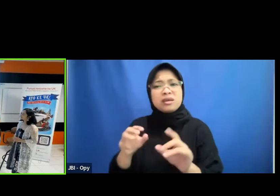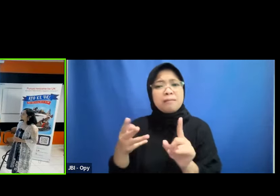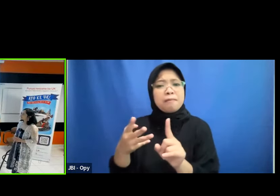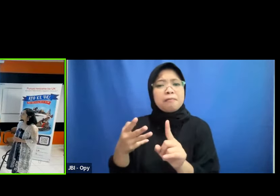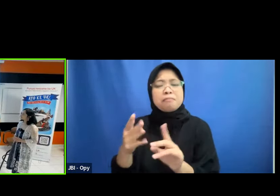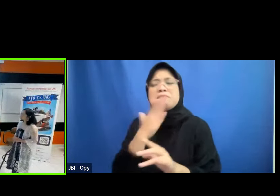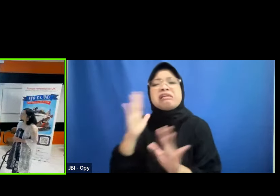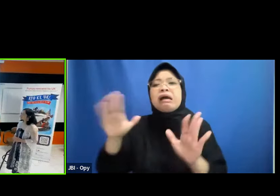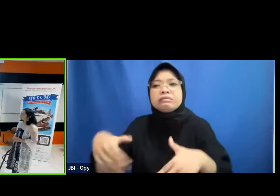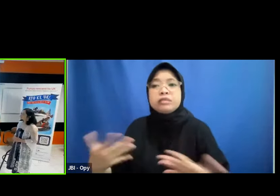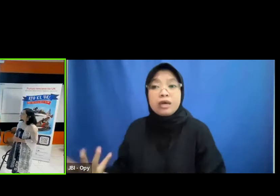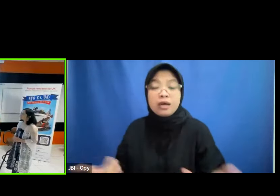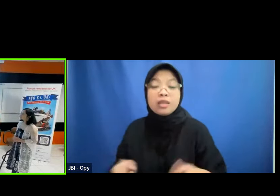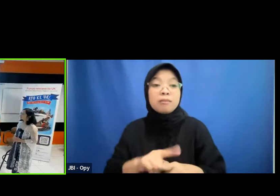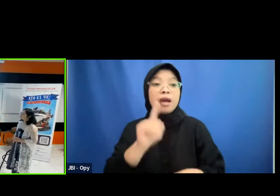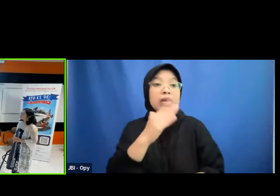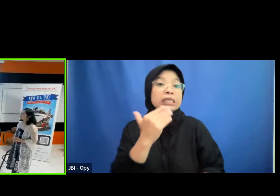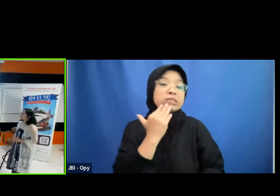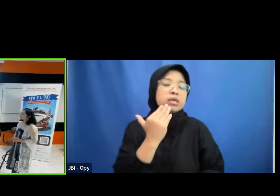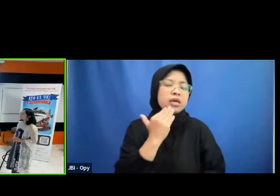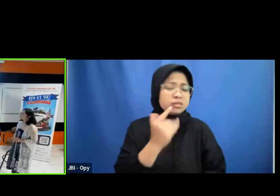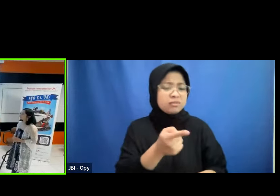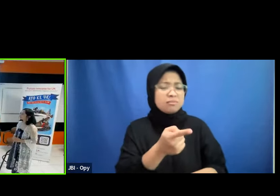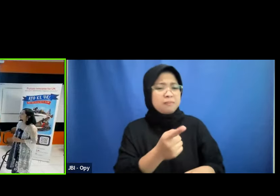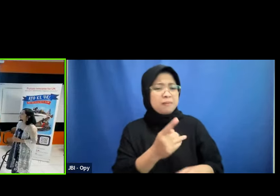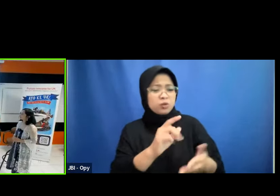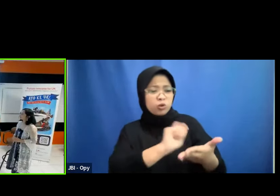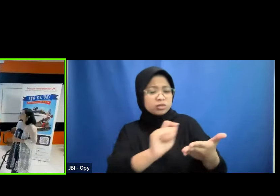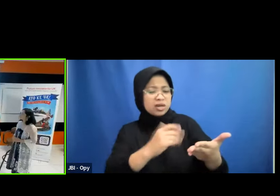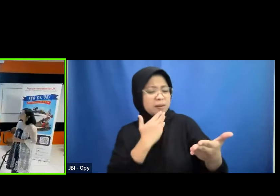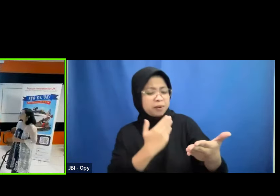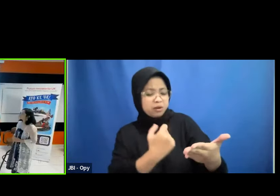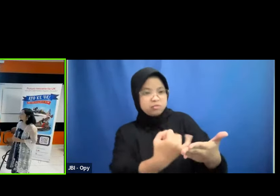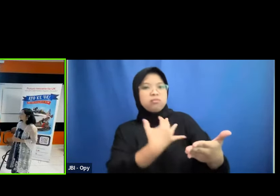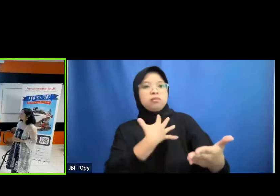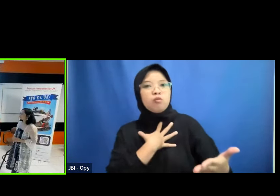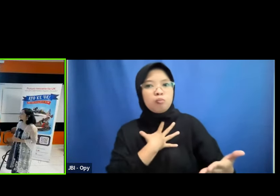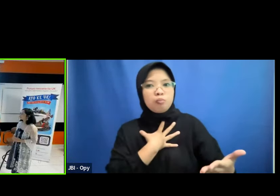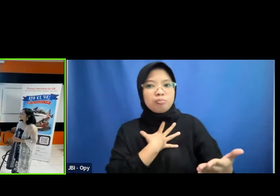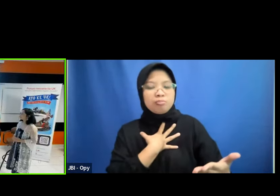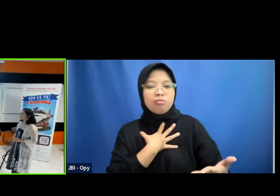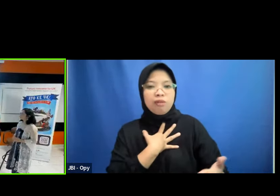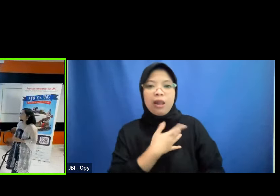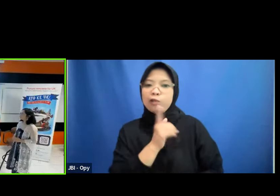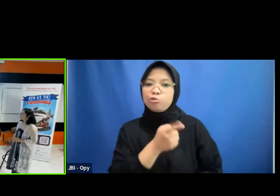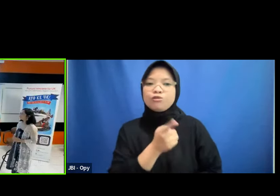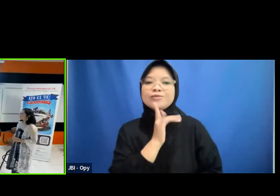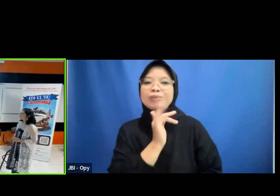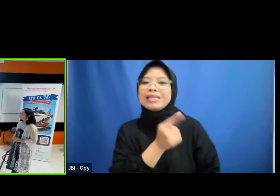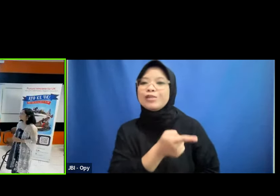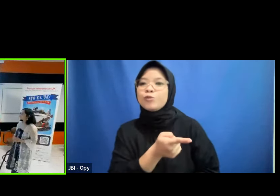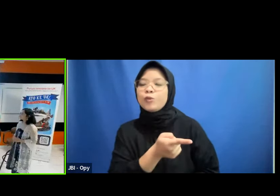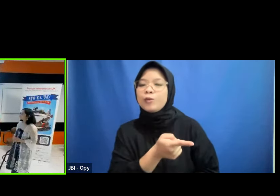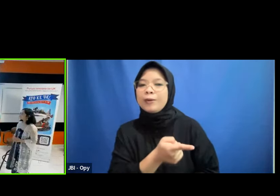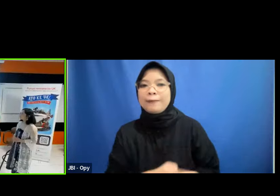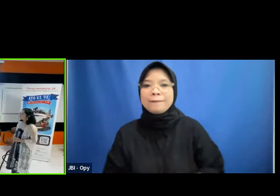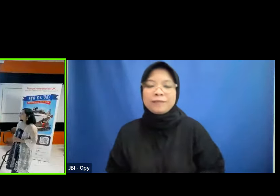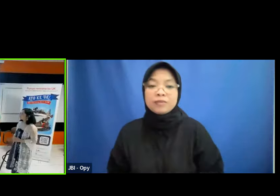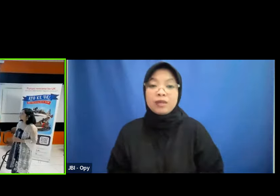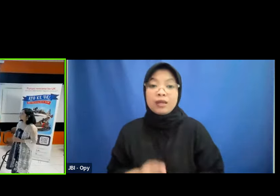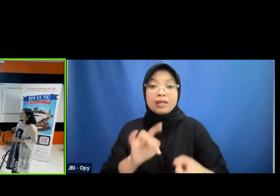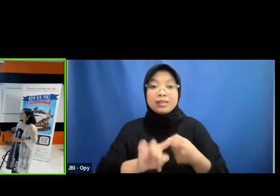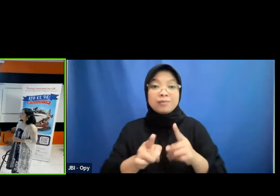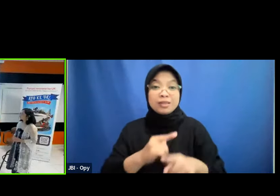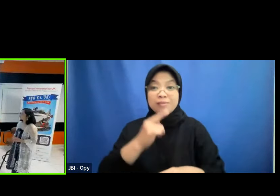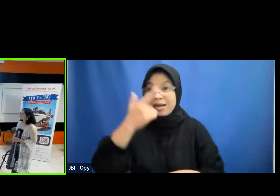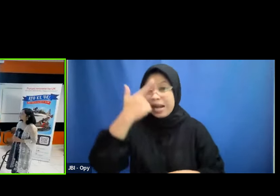ada tulisan yang sangateder Hana tapi kok kerasa ya Kok kena banget rasanya ya Nah kira-kira kayak gitu jadi teman-teman merasa enggak